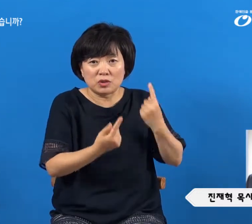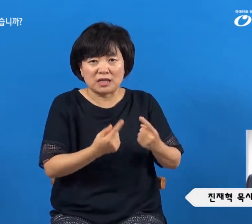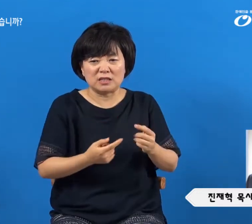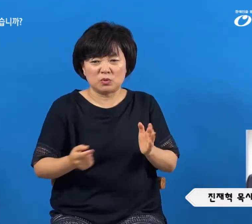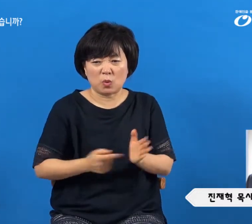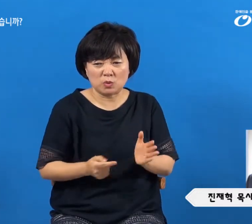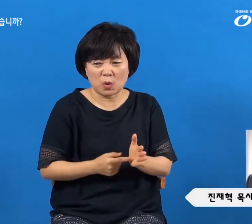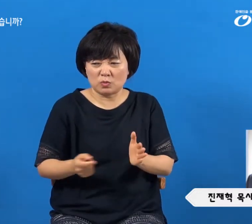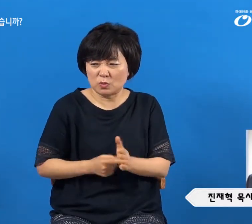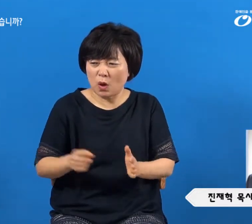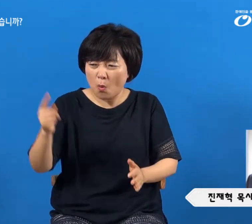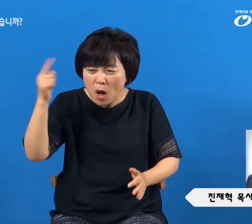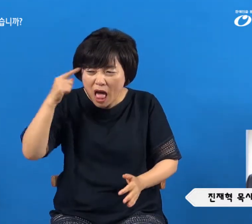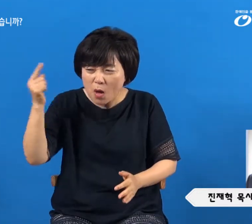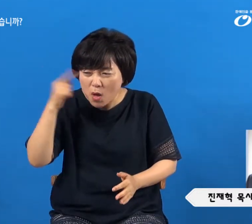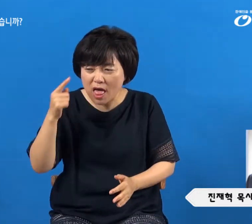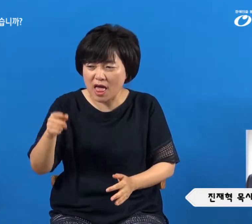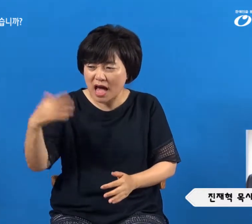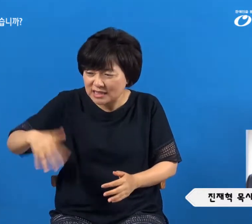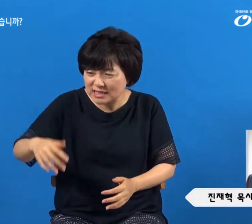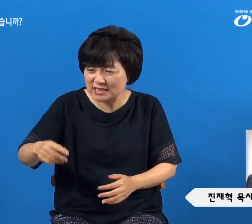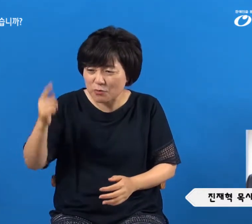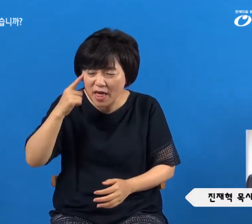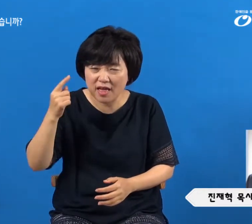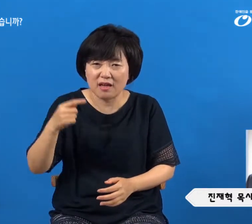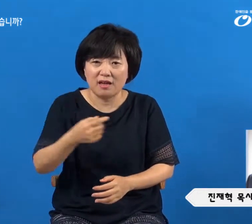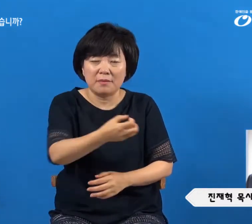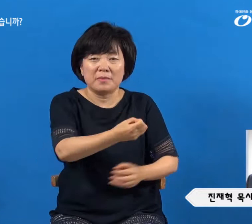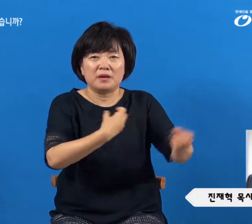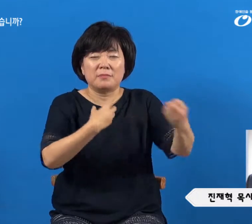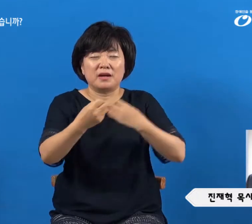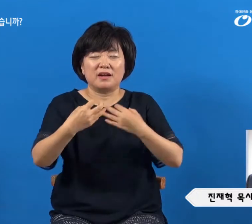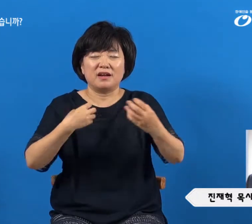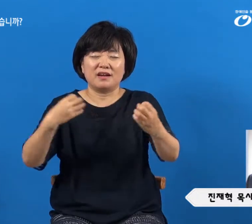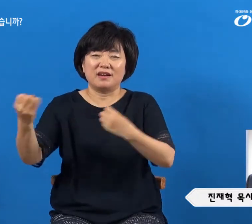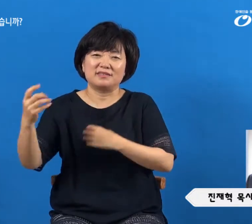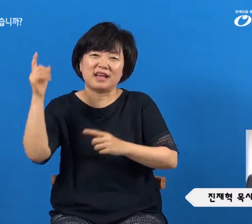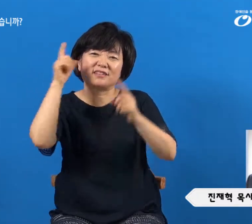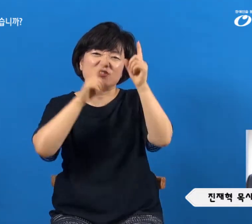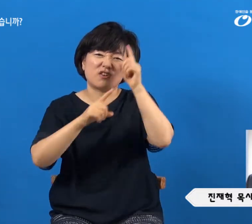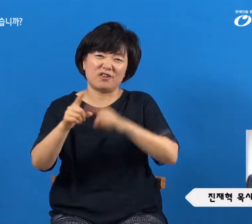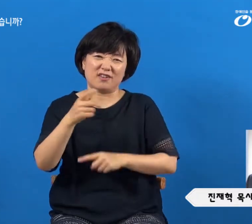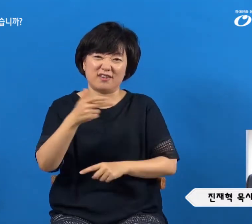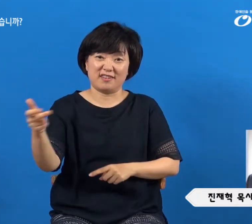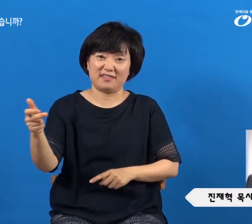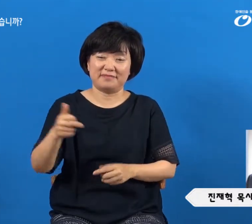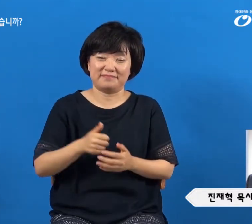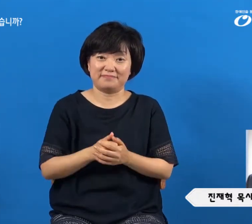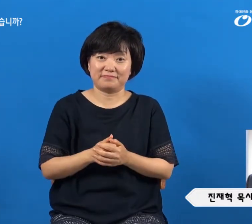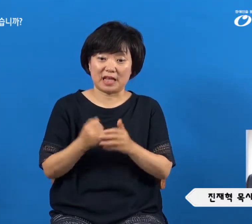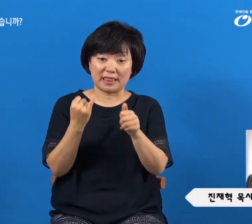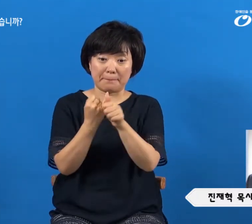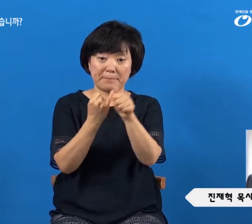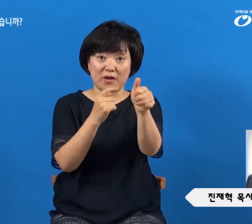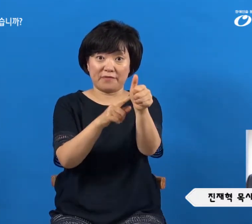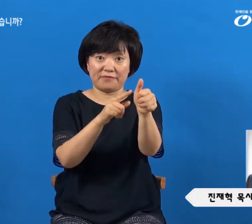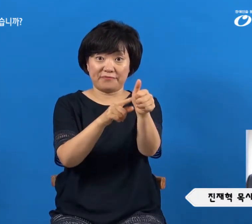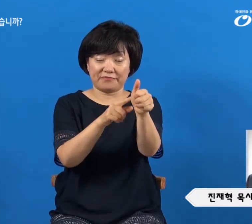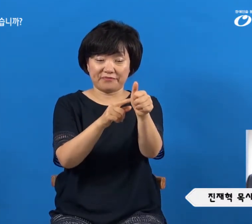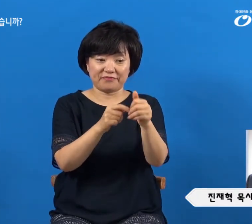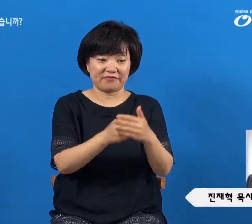독촉과 말씀들이 오히려 더 큰 상처가 된다고도 합니다. 남편이